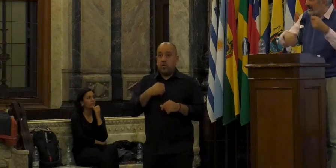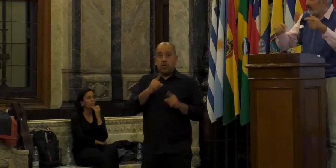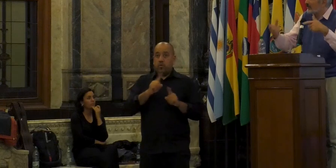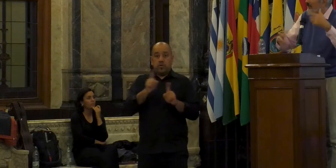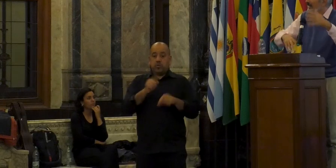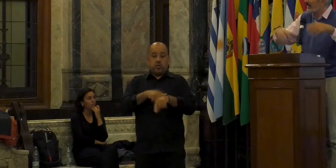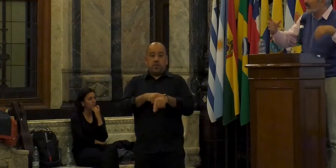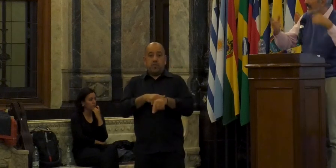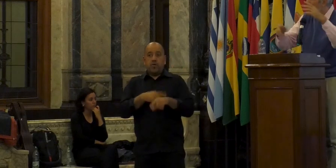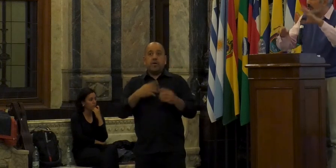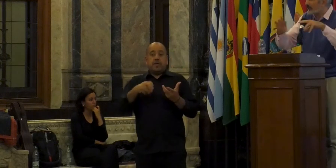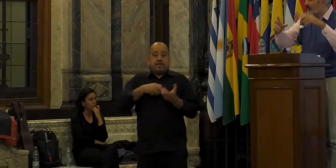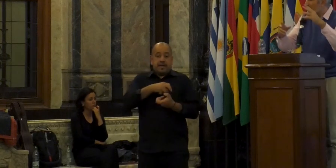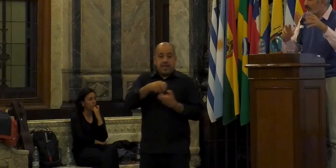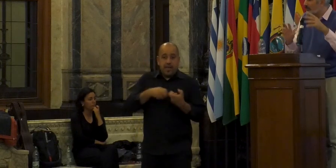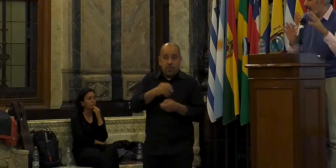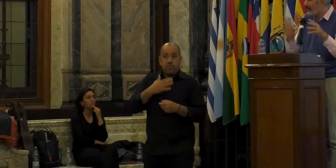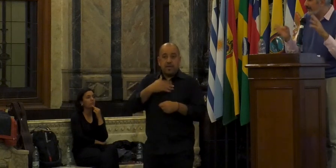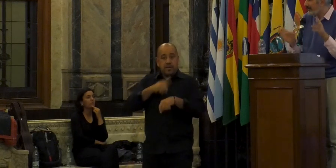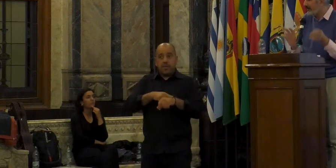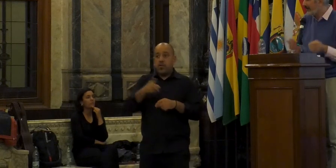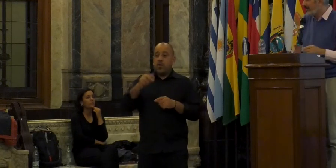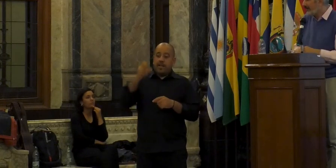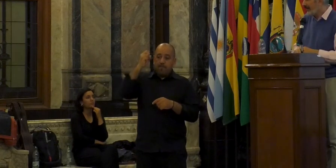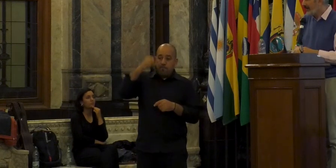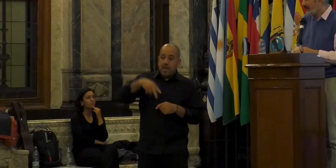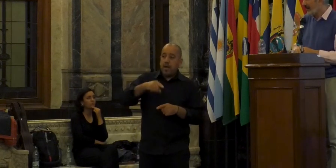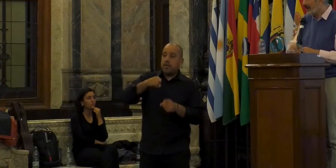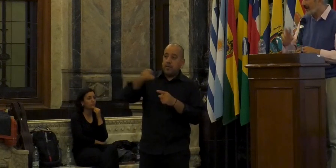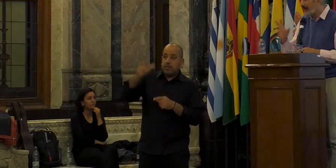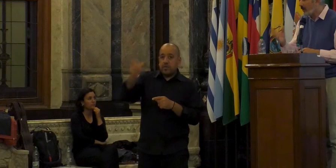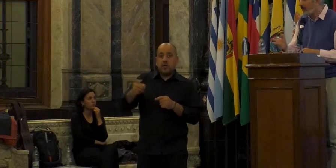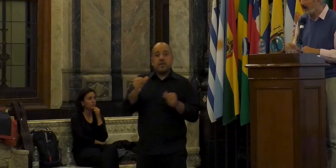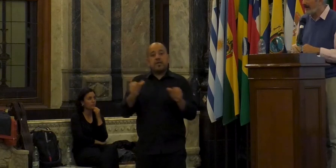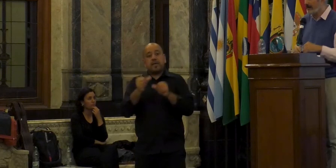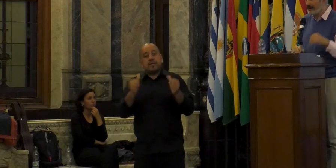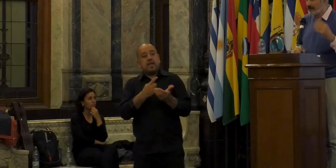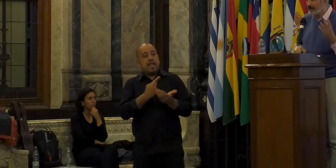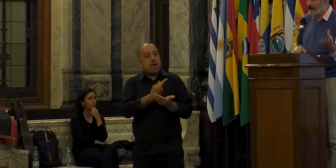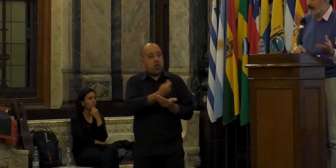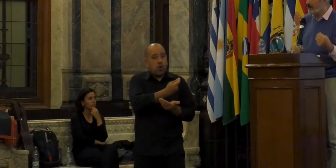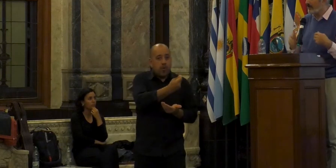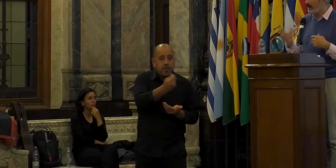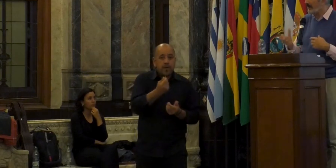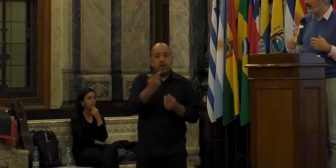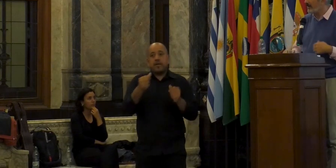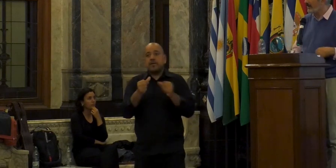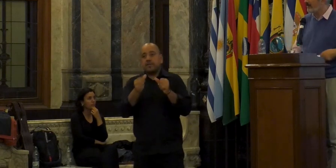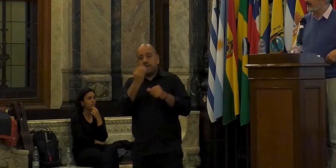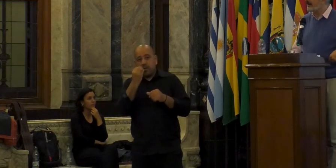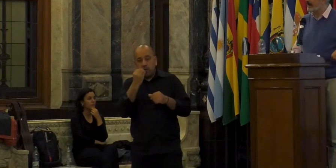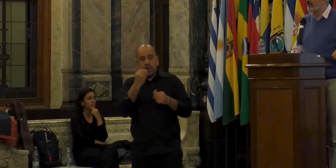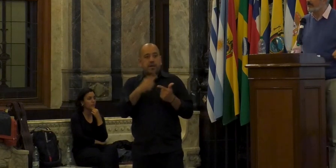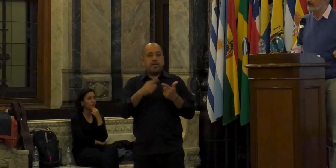tiempo, es el tiempo tuyo enredado con el de los otros, los planes de si hay que hacer la compra, de qué se va a hacer de comer, etcétera,